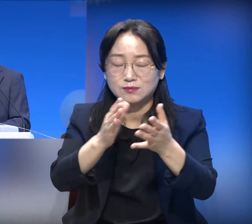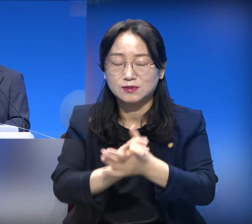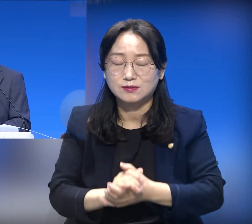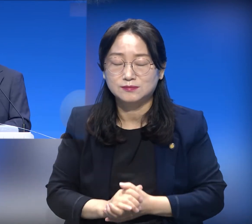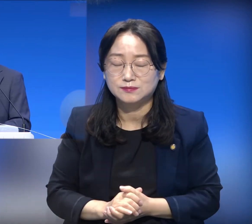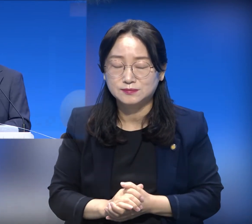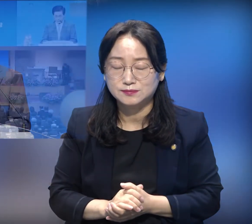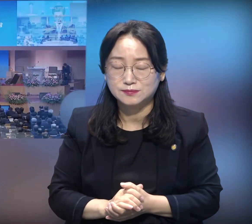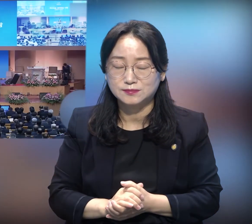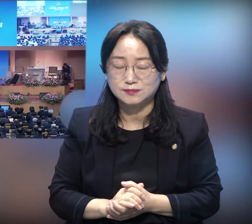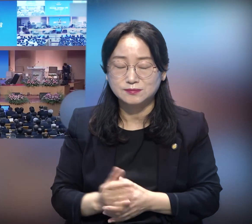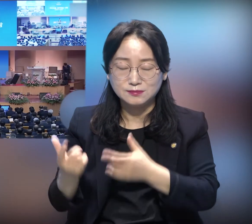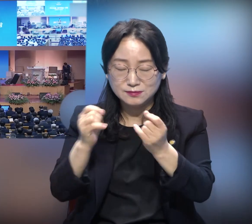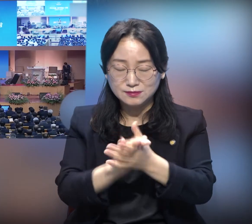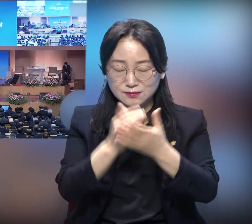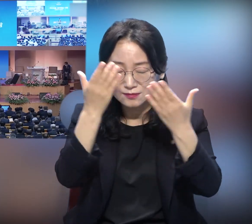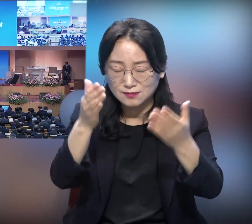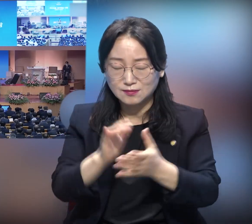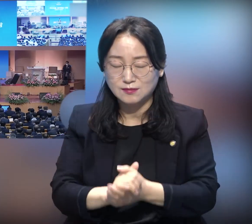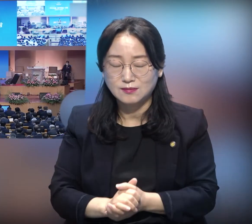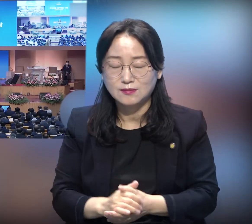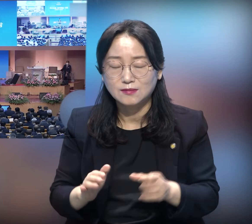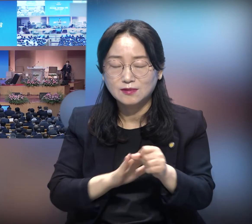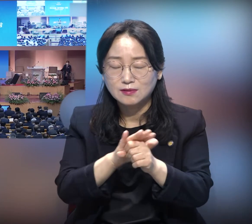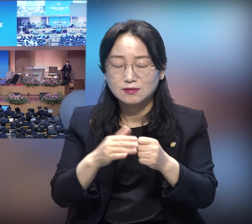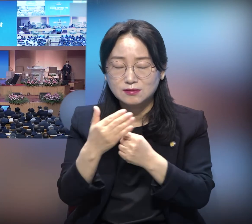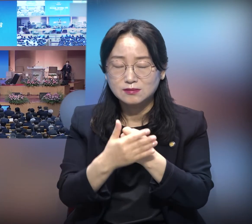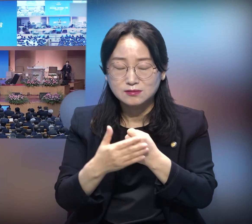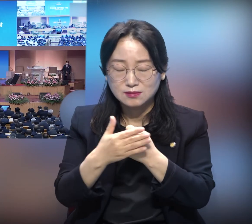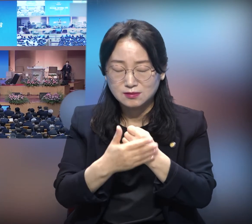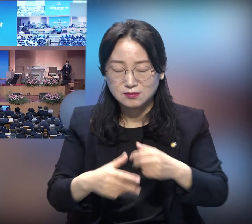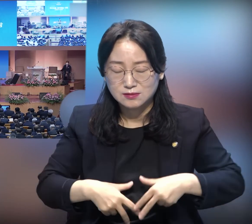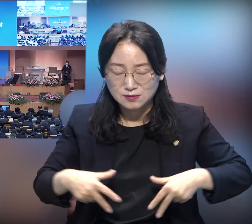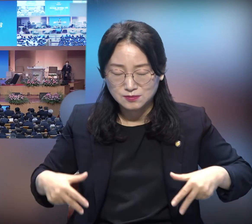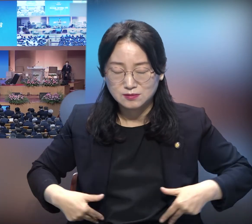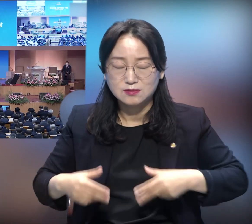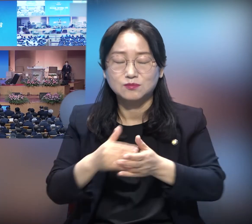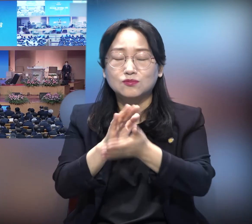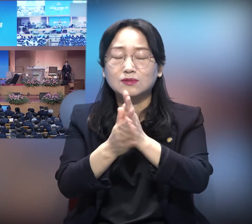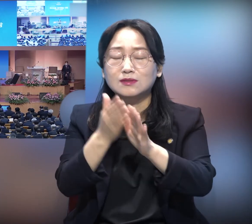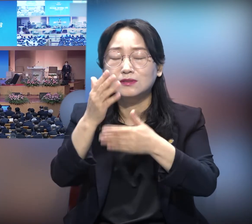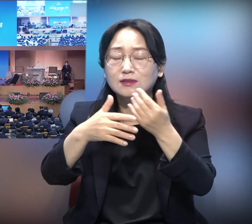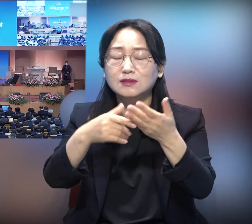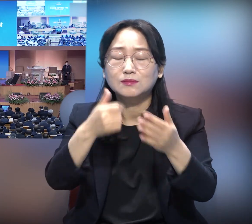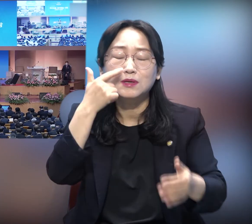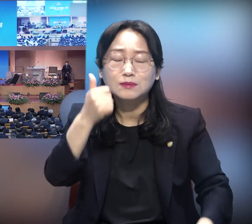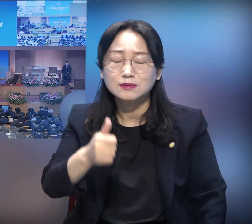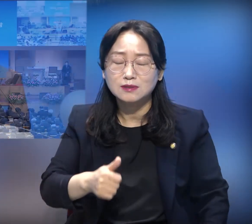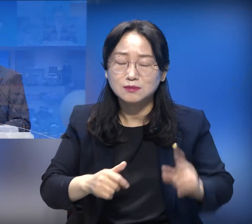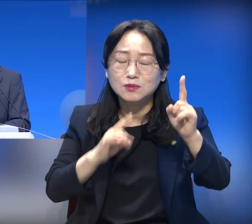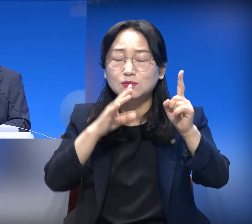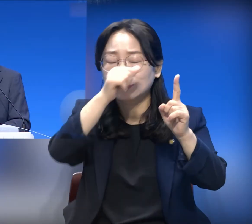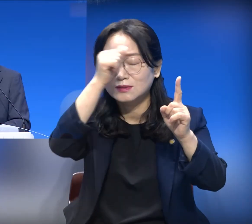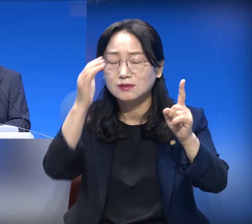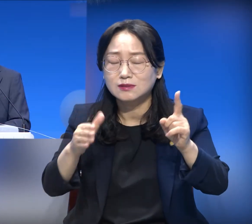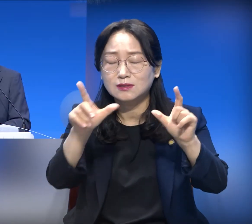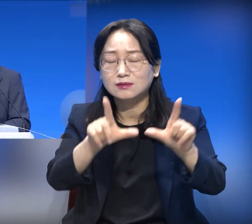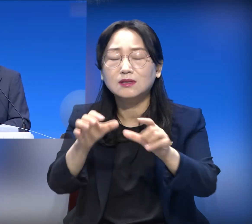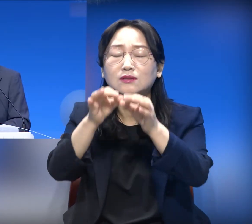축원합니다. 기도하겠습니다. 사랑과 은혜와 자비가 무한하신 하나님 아버지, 한 번뿐 인생 살아가는